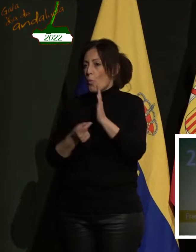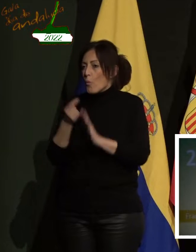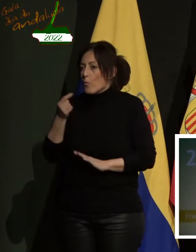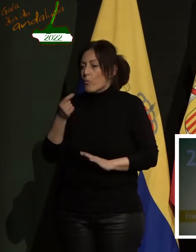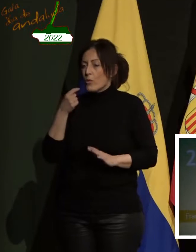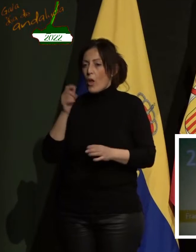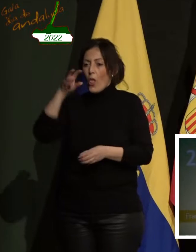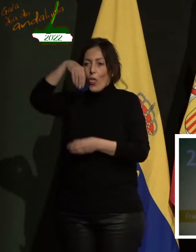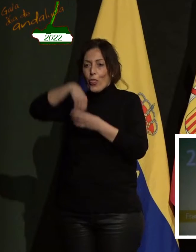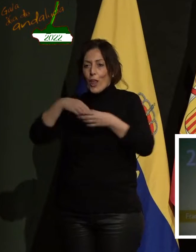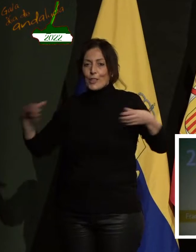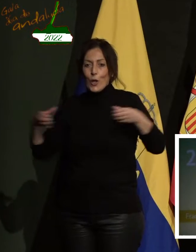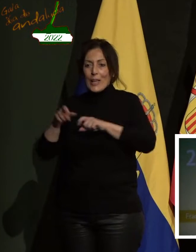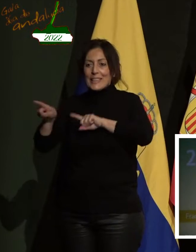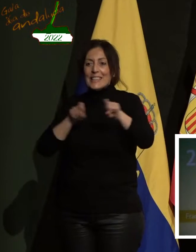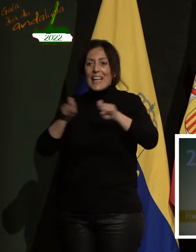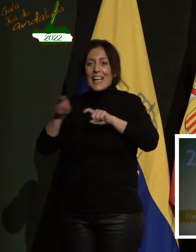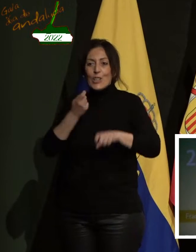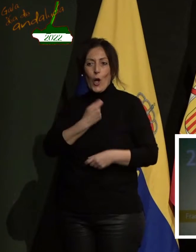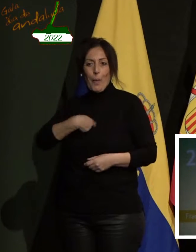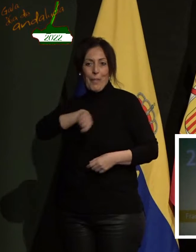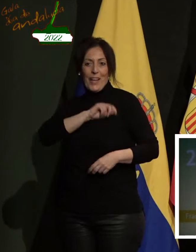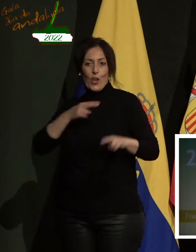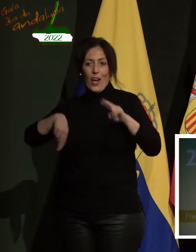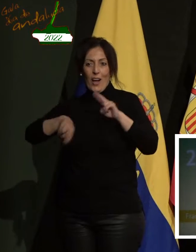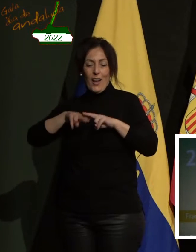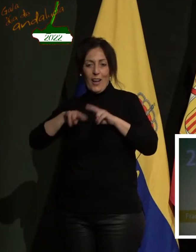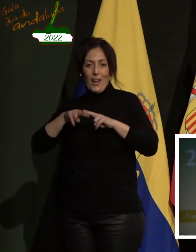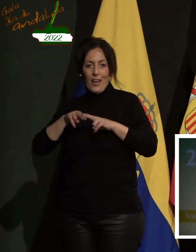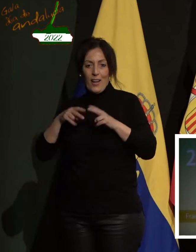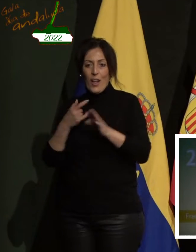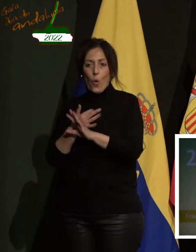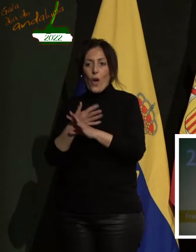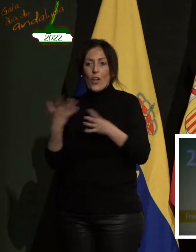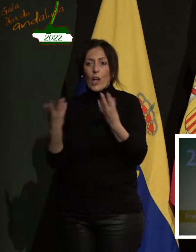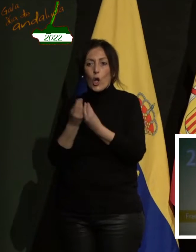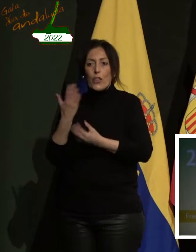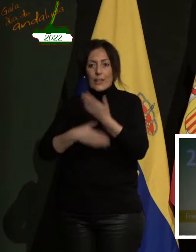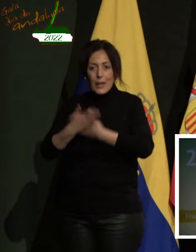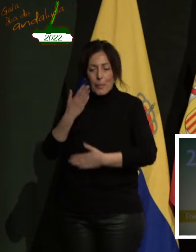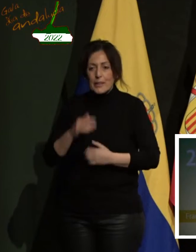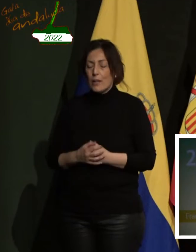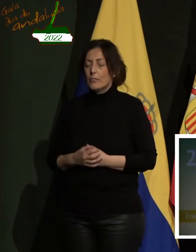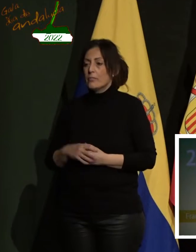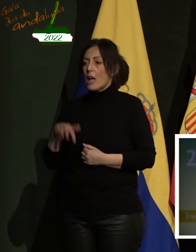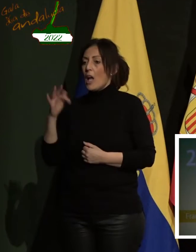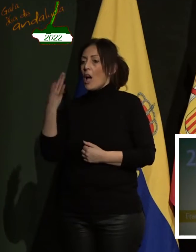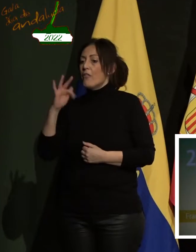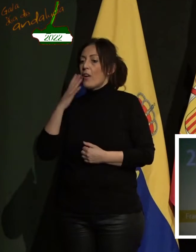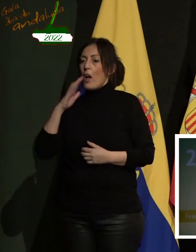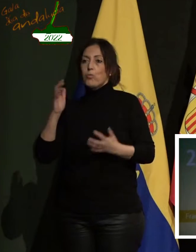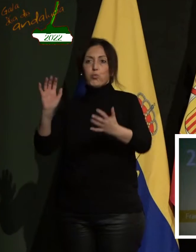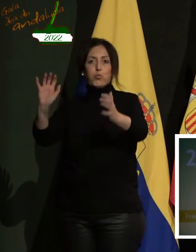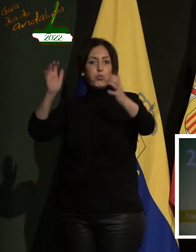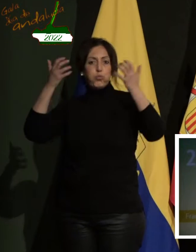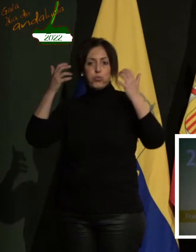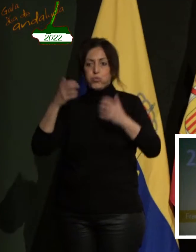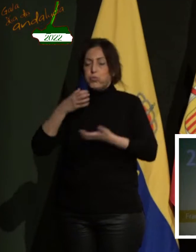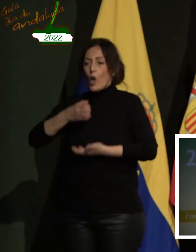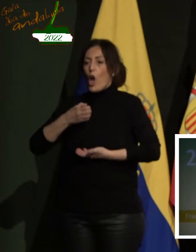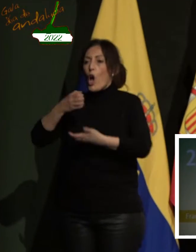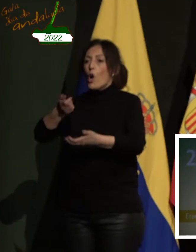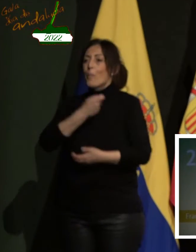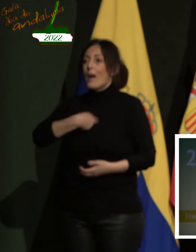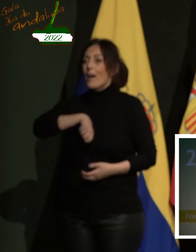necesarios para formar parte de la selección española de fútbol de jugadores con discapacidad. Fran logró la victoria de su equipo en la Copa de